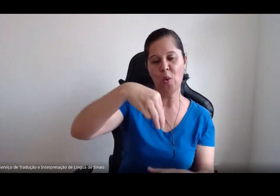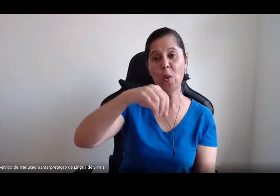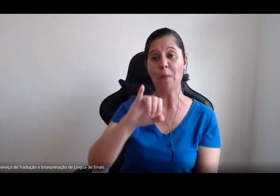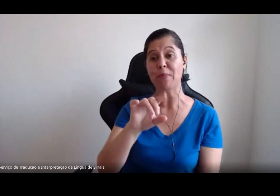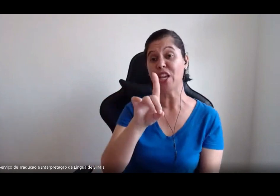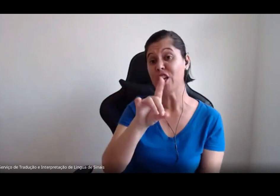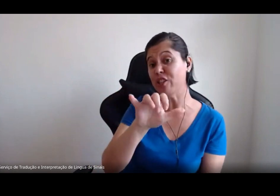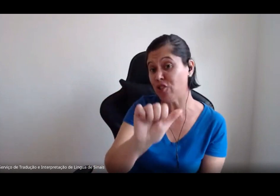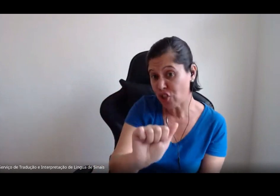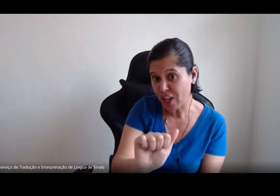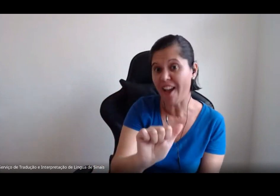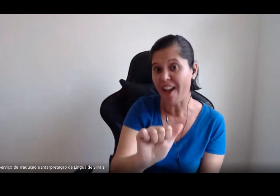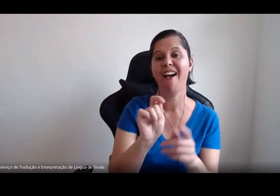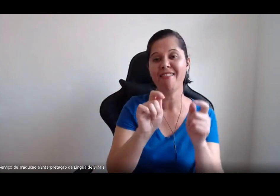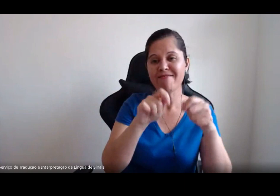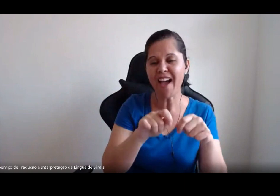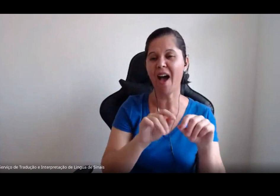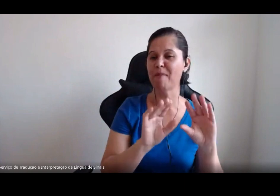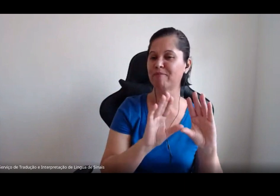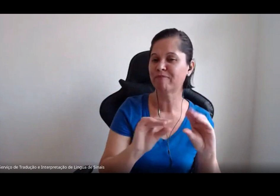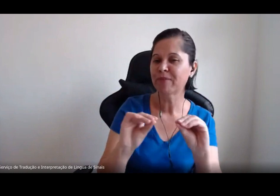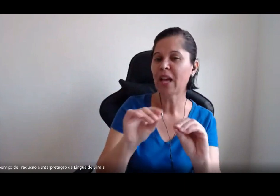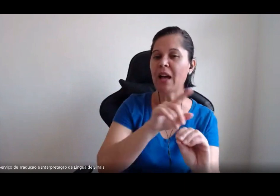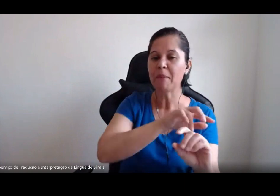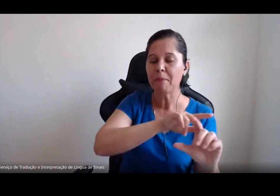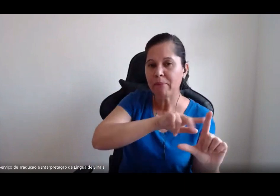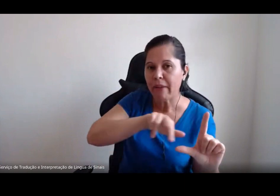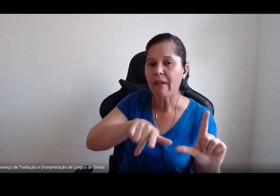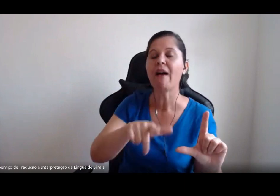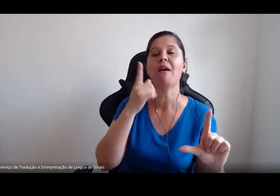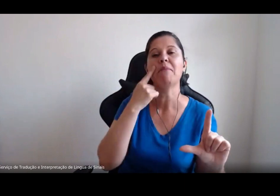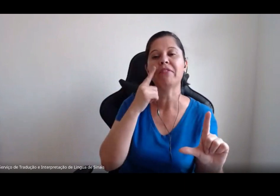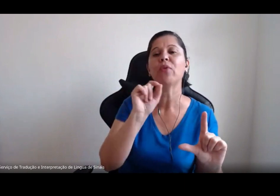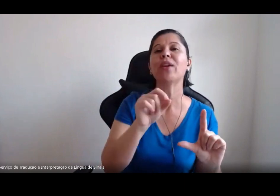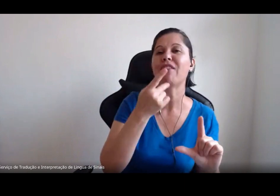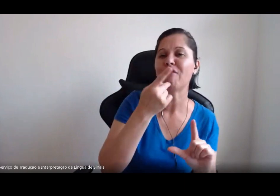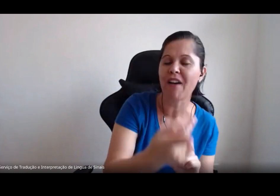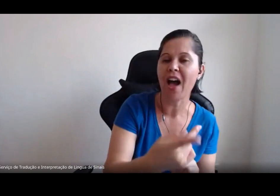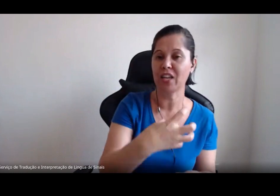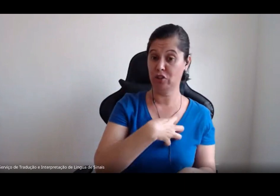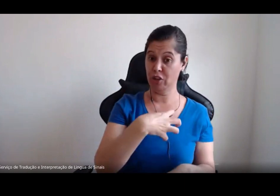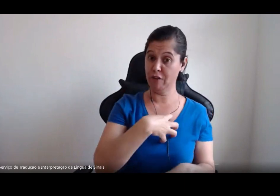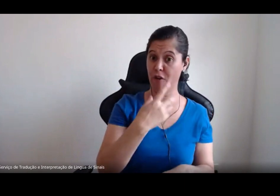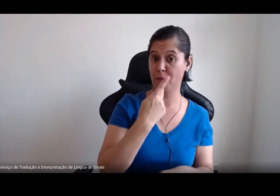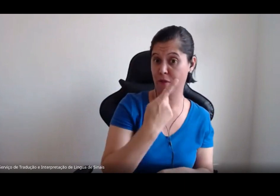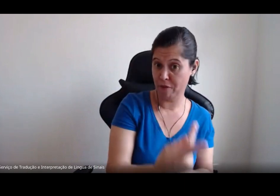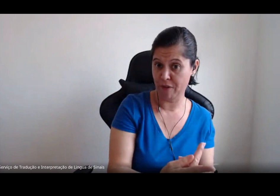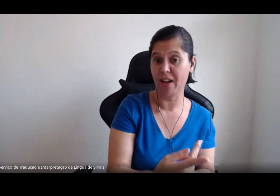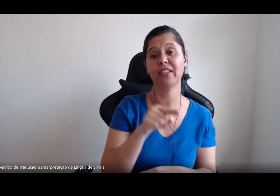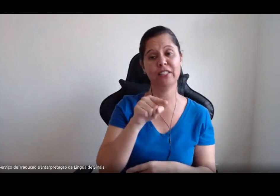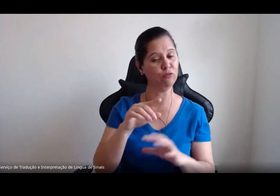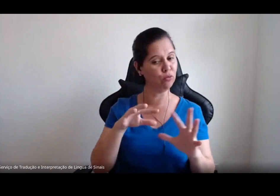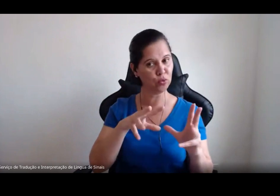A mídia tem intervenção sobre a forma como as pessoas falam, sobre que língua se falam. Então, tudo isso está